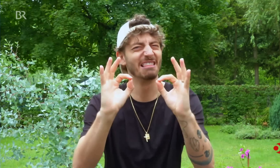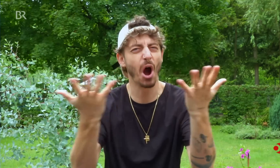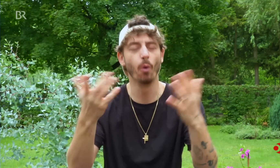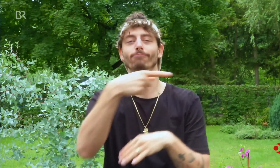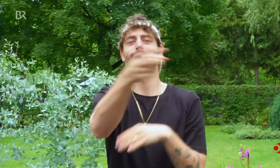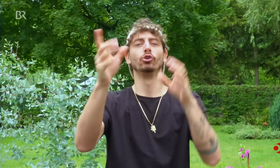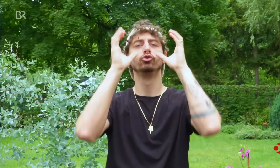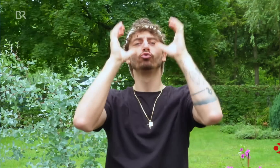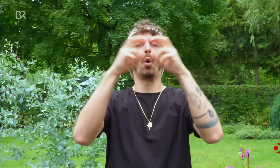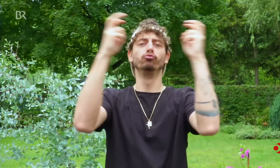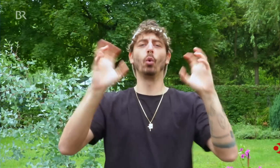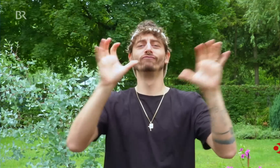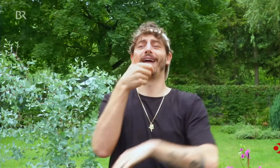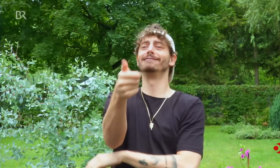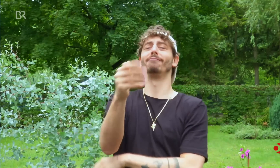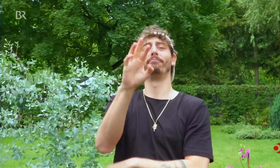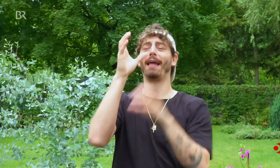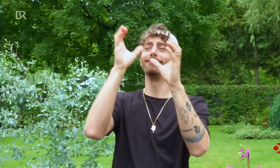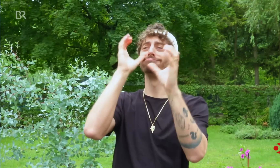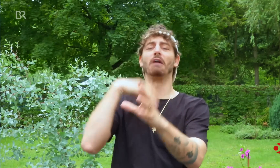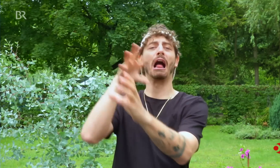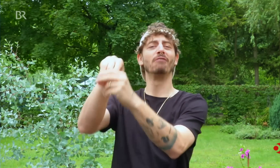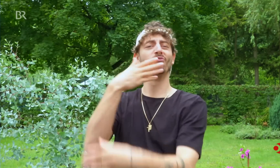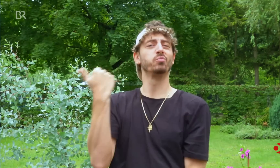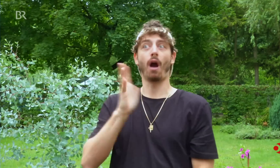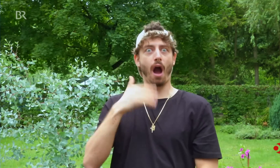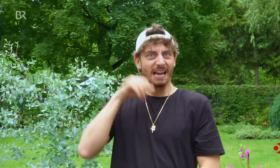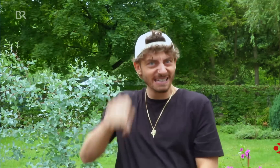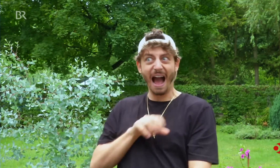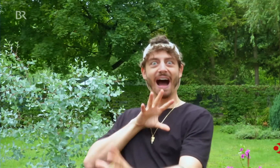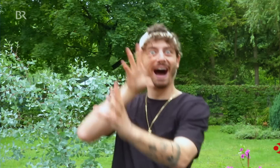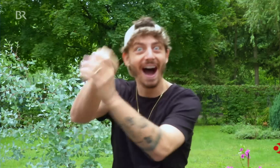werden, nicht nur zu Hause vom Fernseher das Programm zu schauen, sondern im Programm tatsächlich mitzuarbeiten.